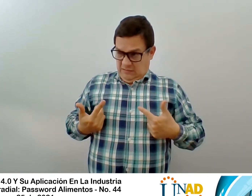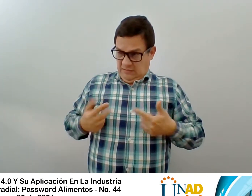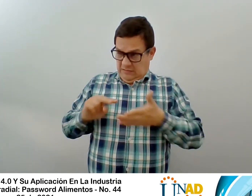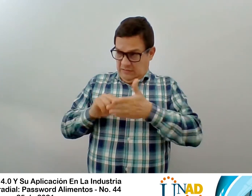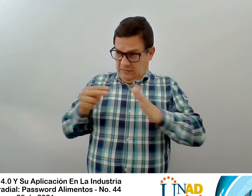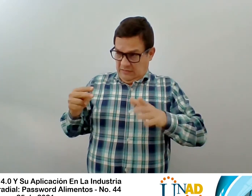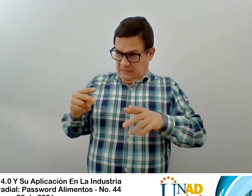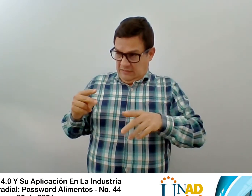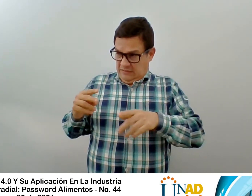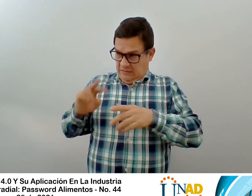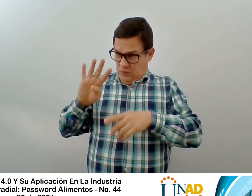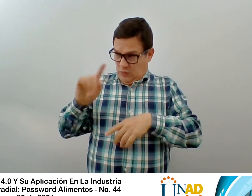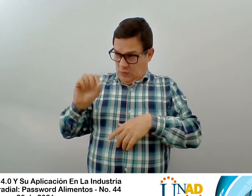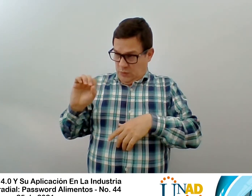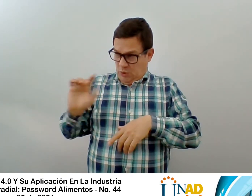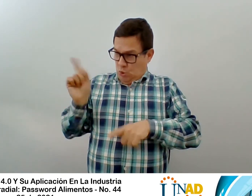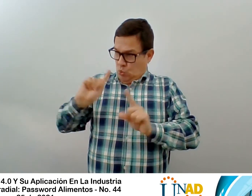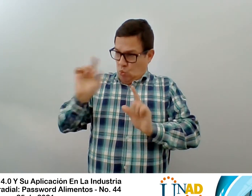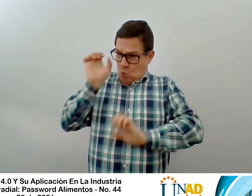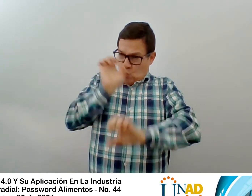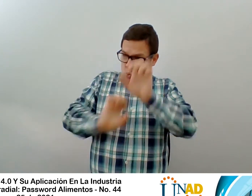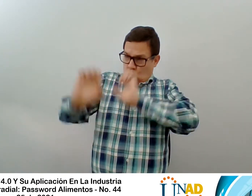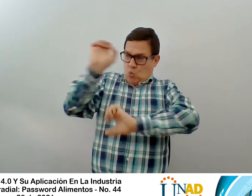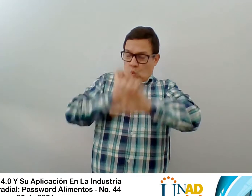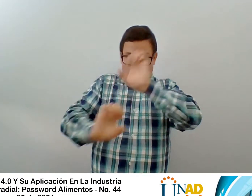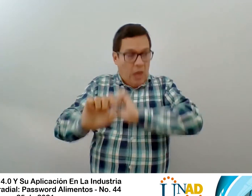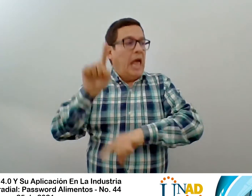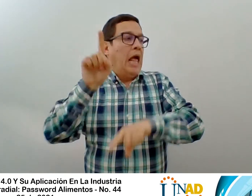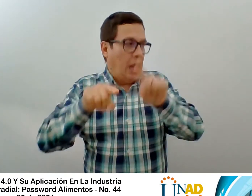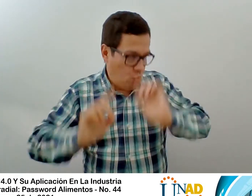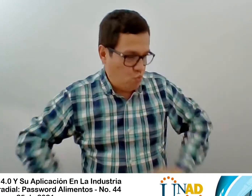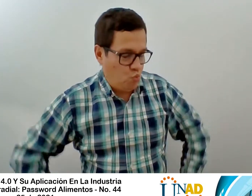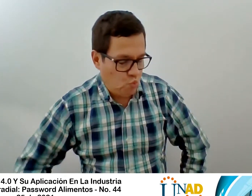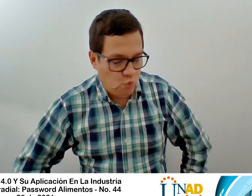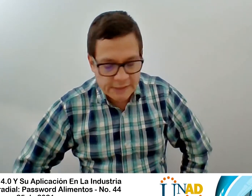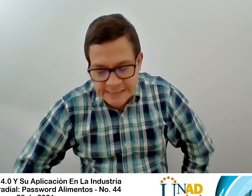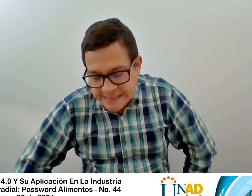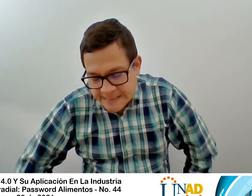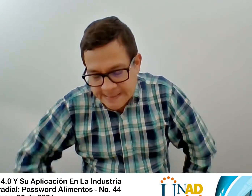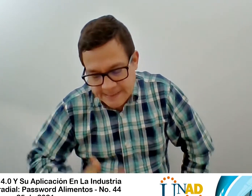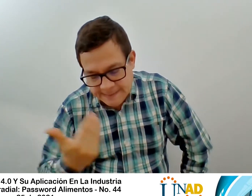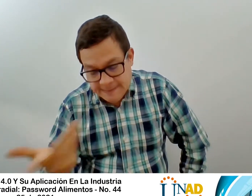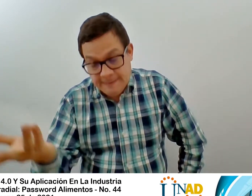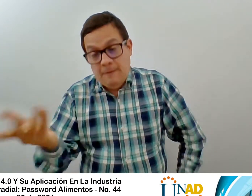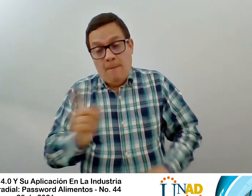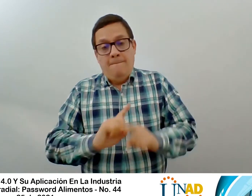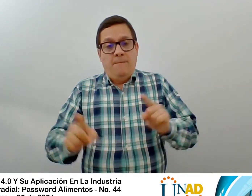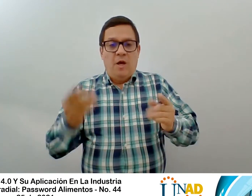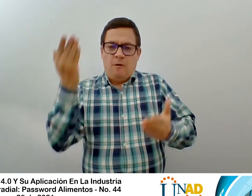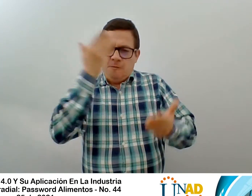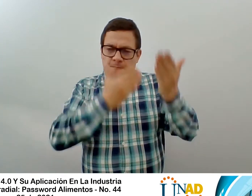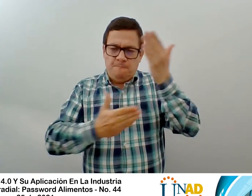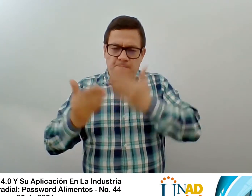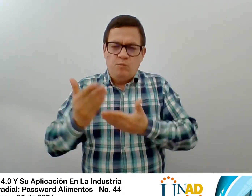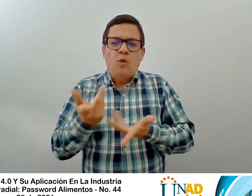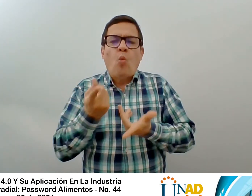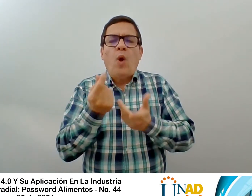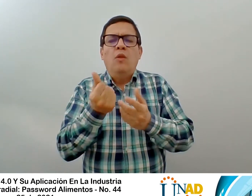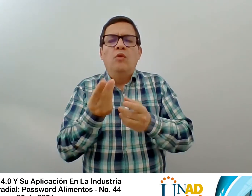ese paso porque efectivamente requiere una inversión. Sin embargo, si se evalúa a largo